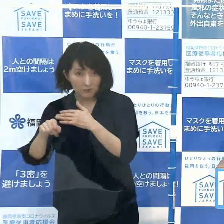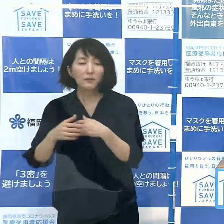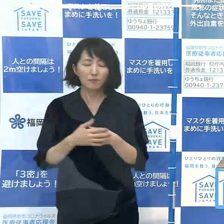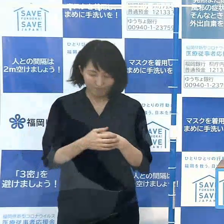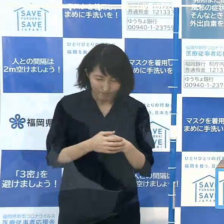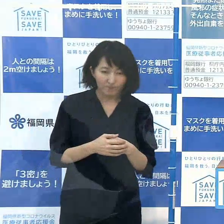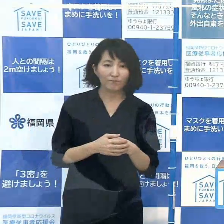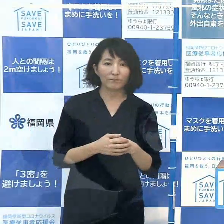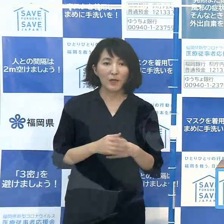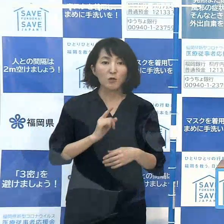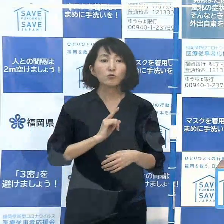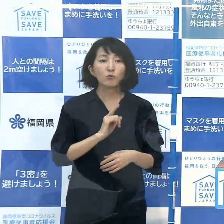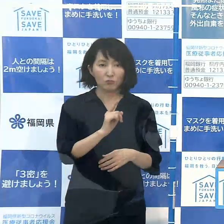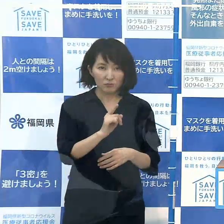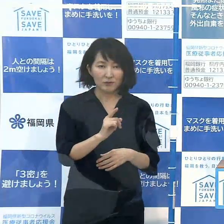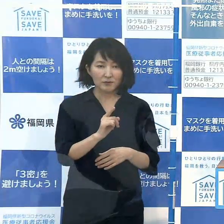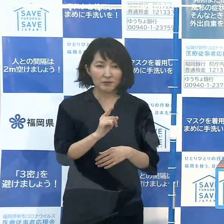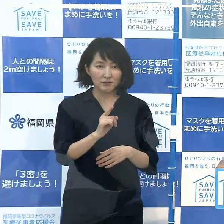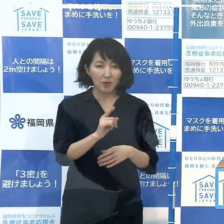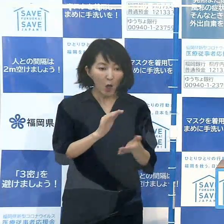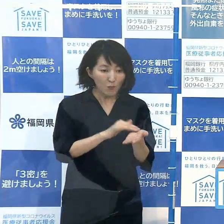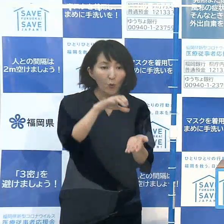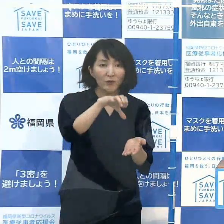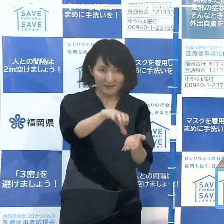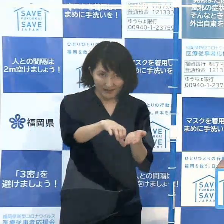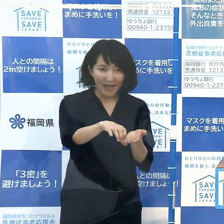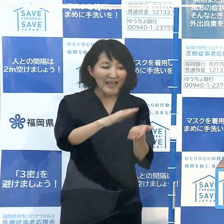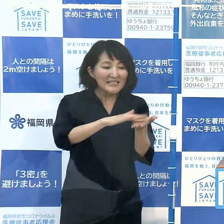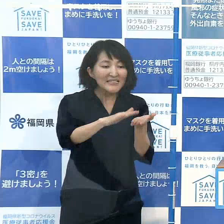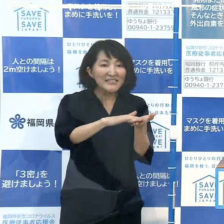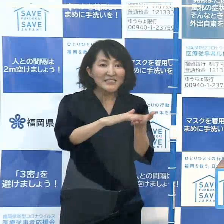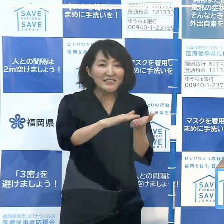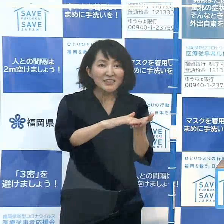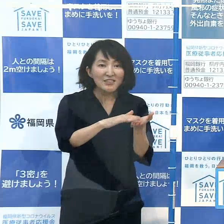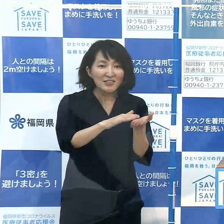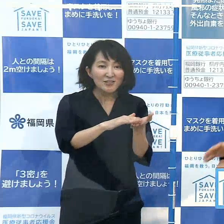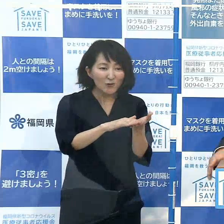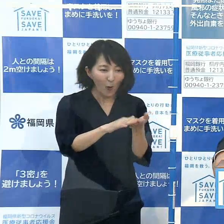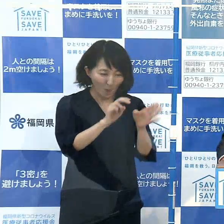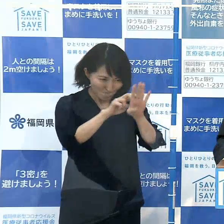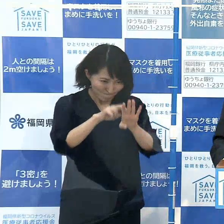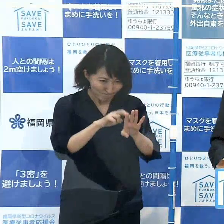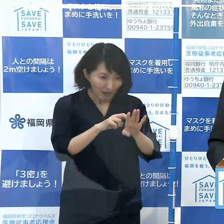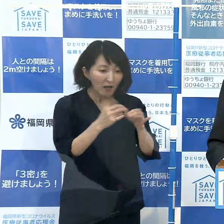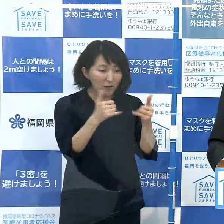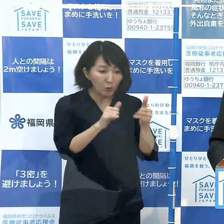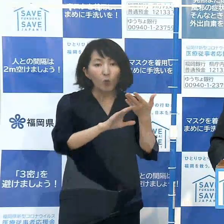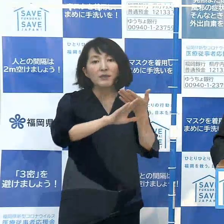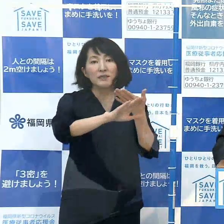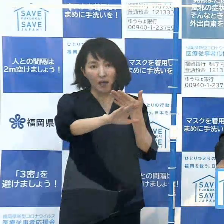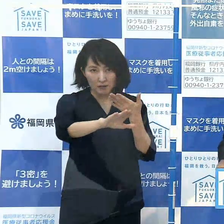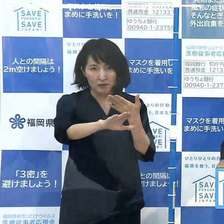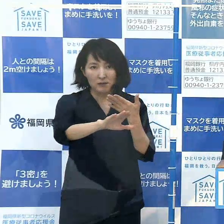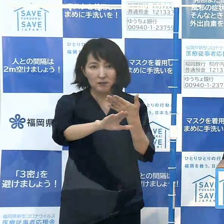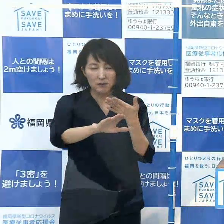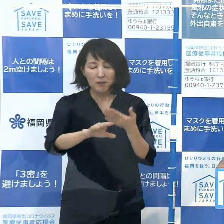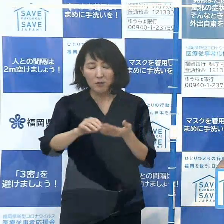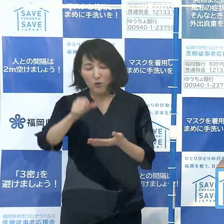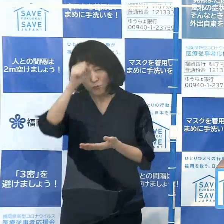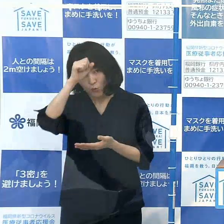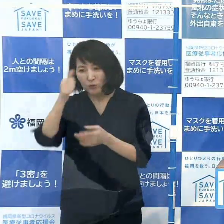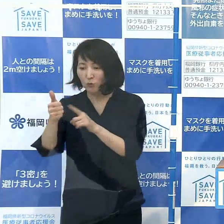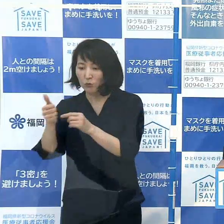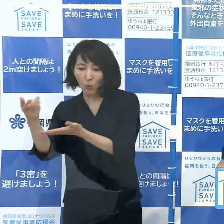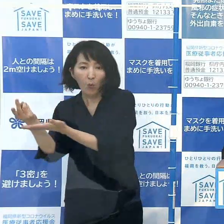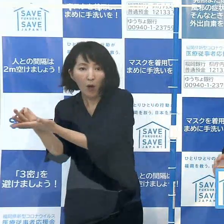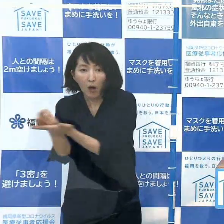患者さんの治療に当たった方だけじゃなくて運んだ方とかですね、いろんな方もいらっしゃるわけですね。でその病院